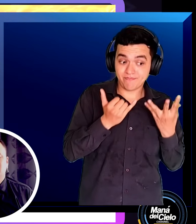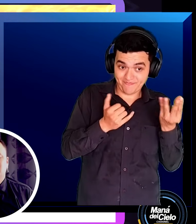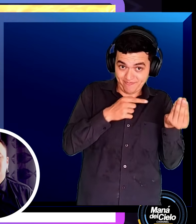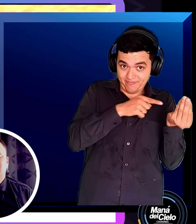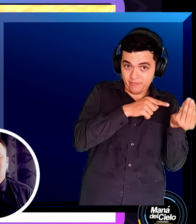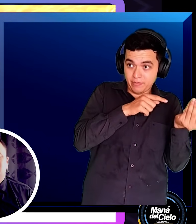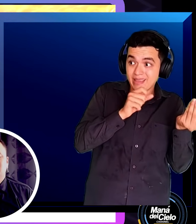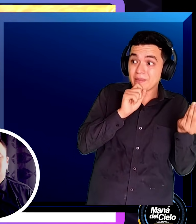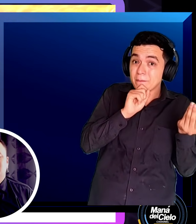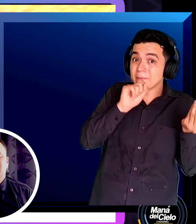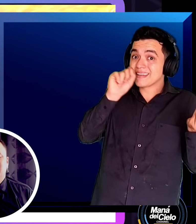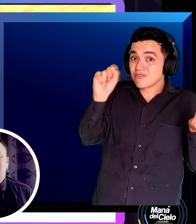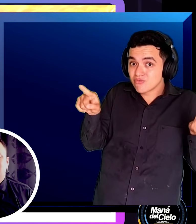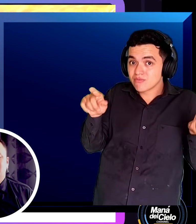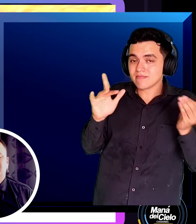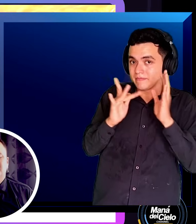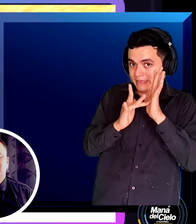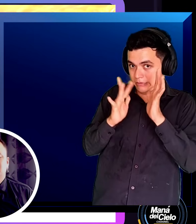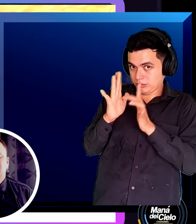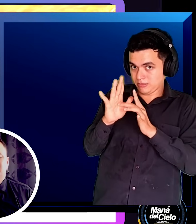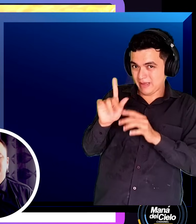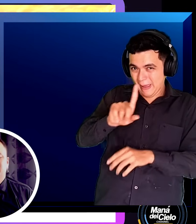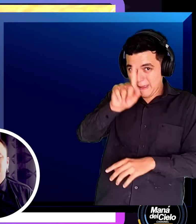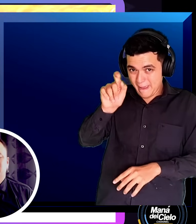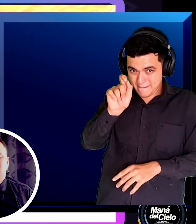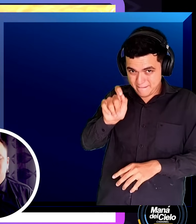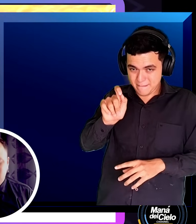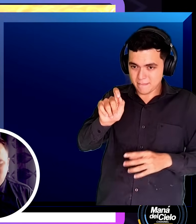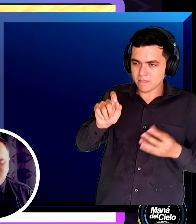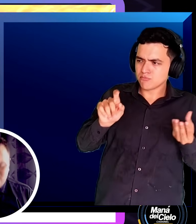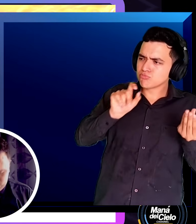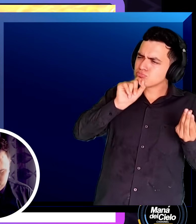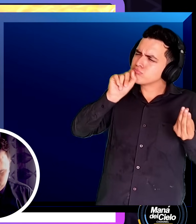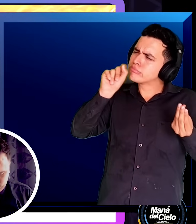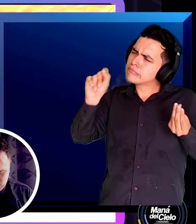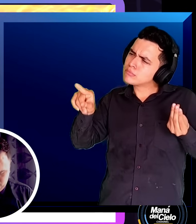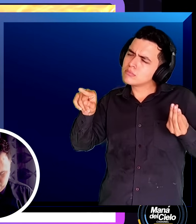tanto que el esposo está con ellos?